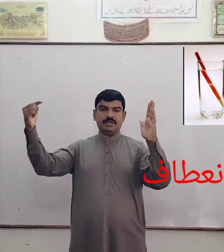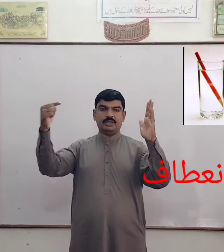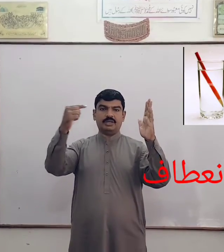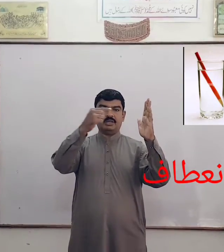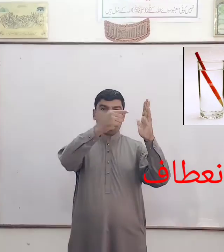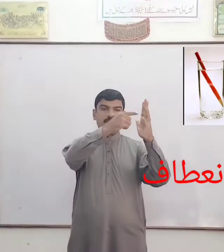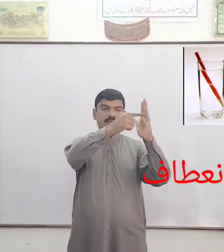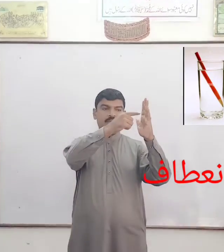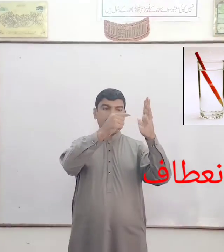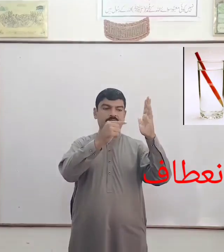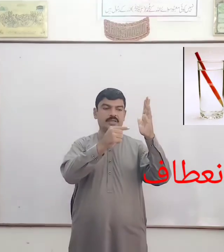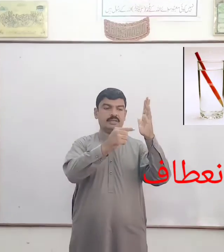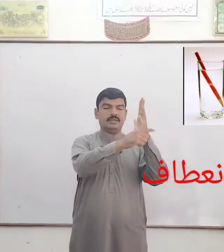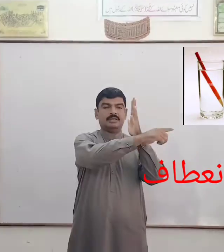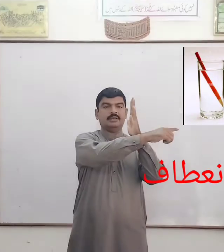روشنی